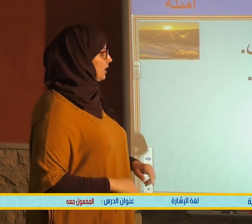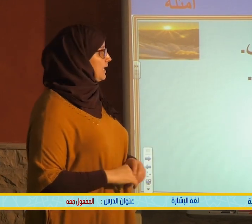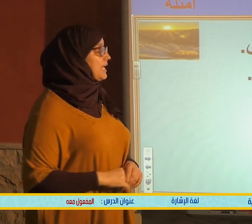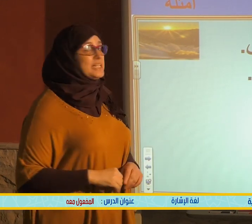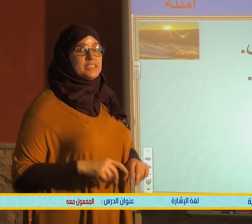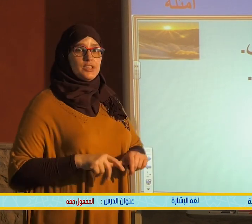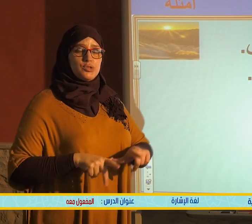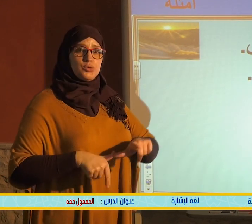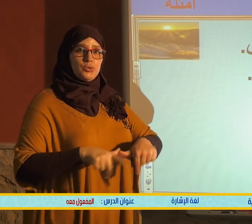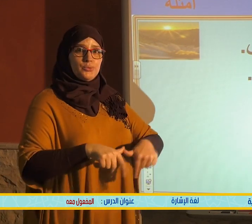سرت